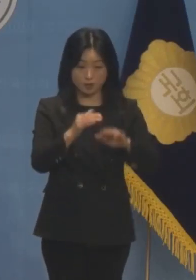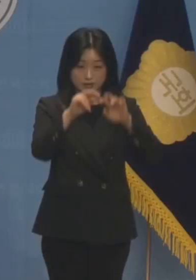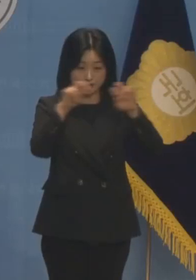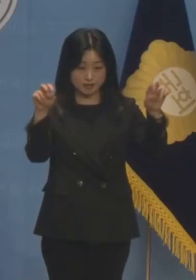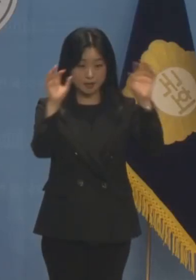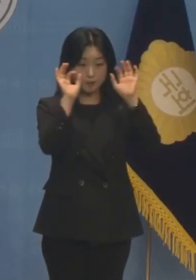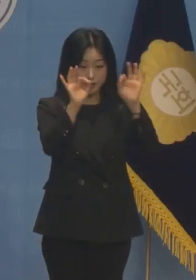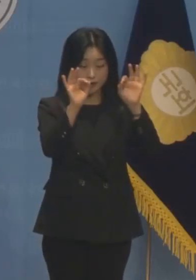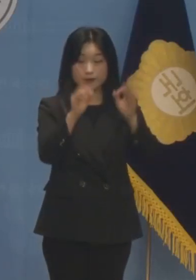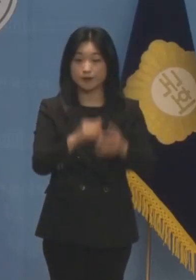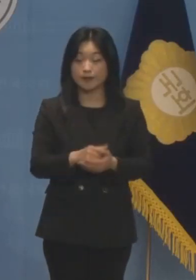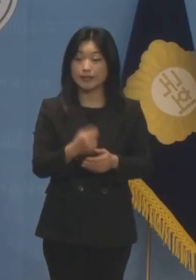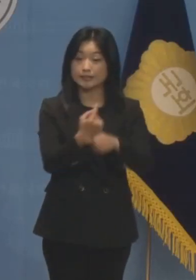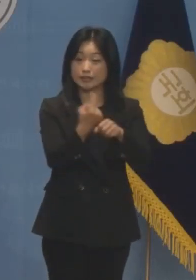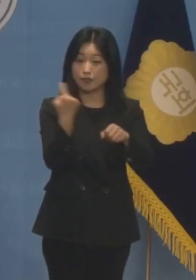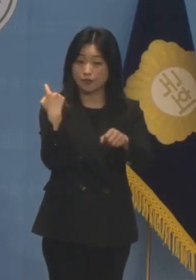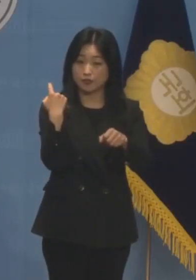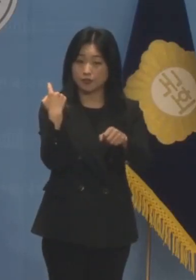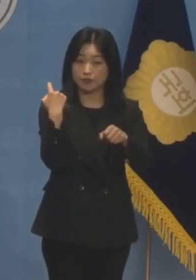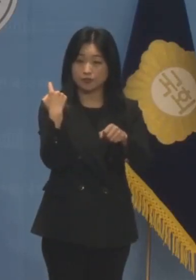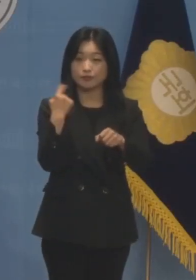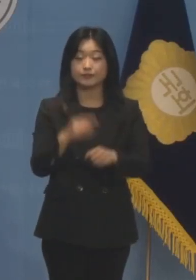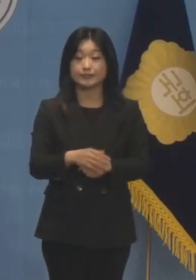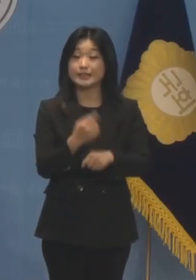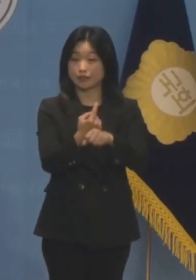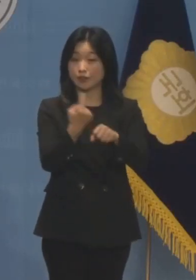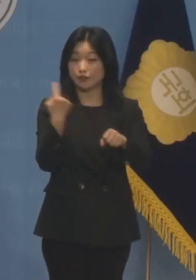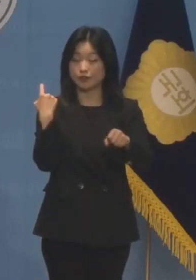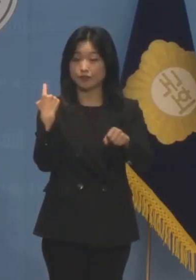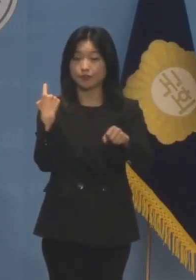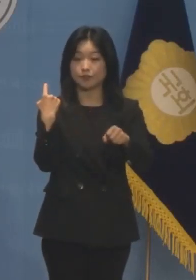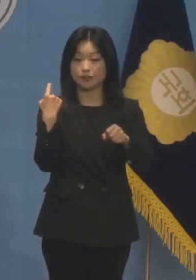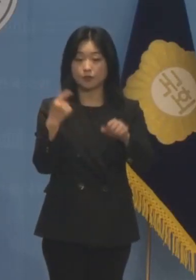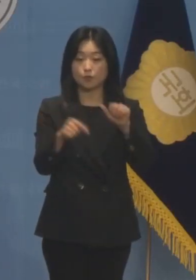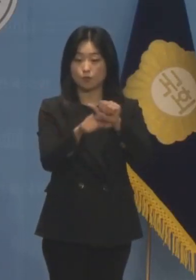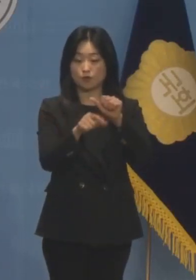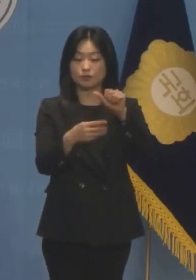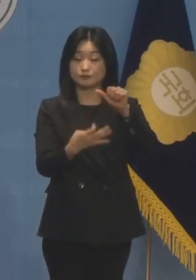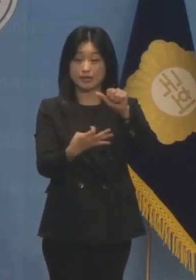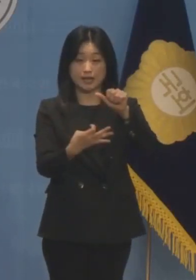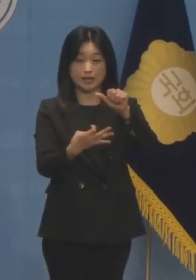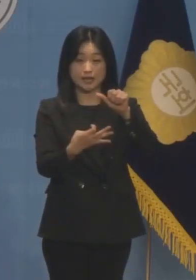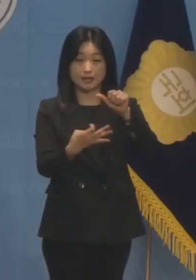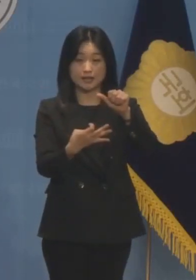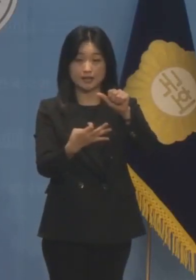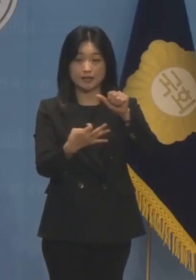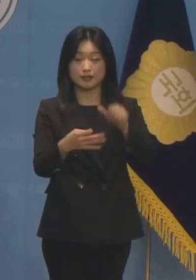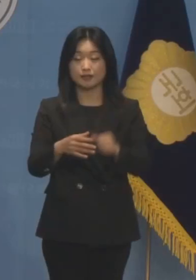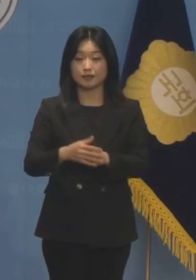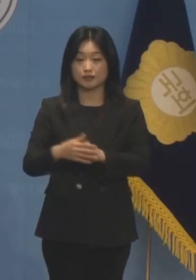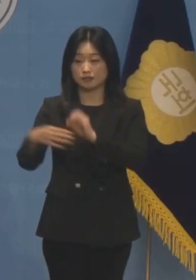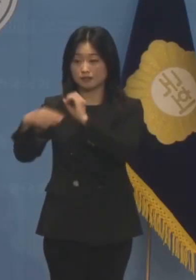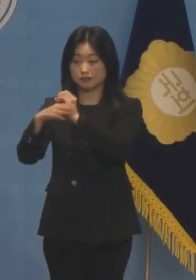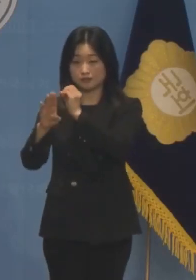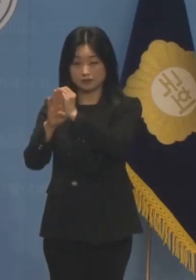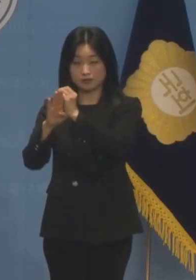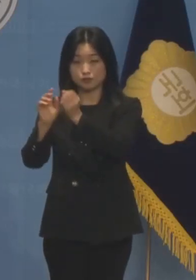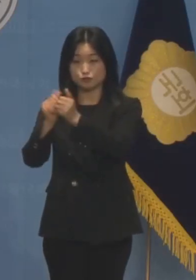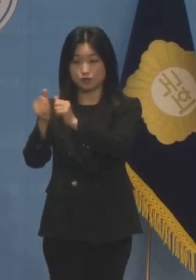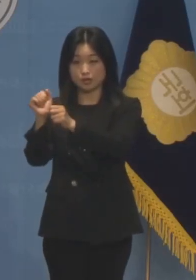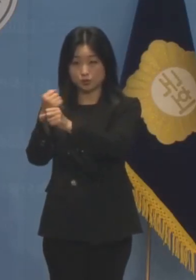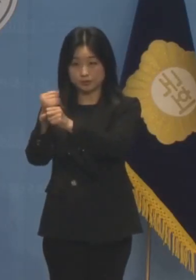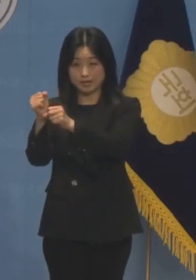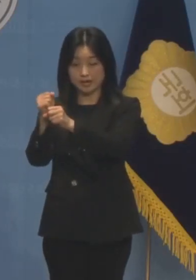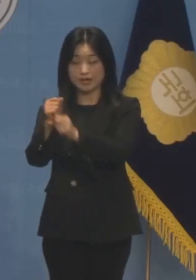살펴보겠습니다. 작년 23년입니다. 작년 5월 14일 도이치모터스 주가